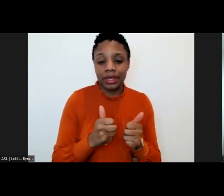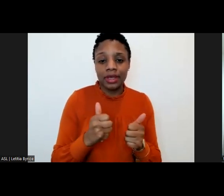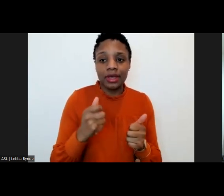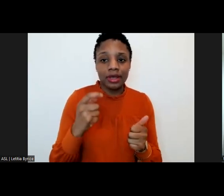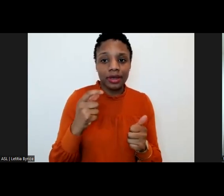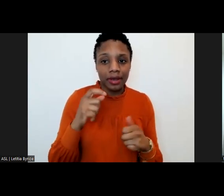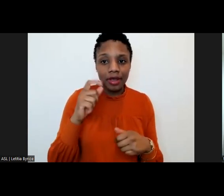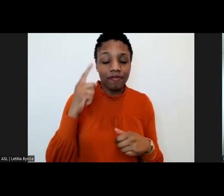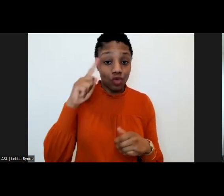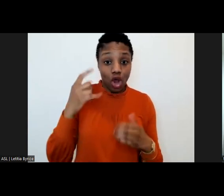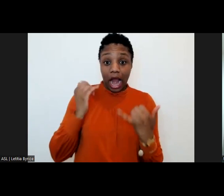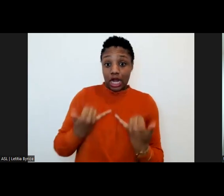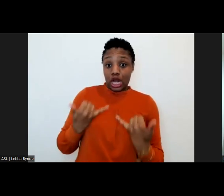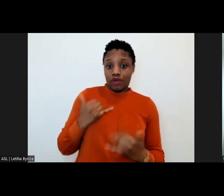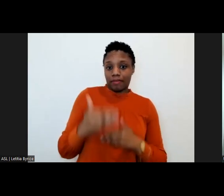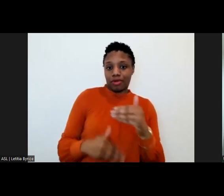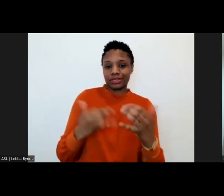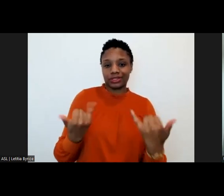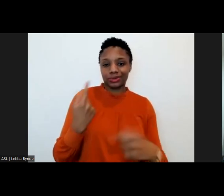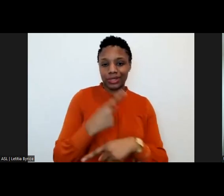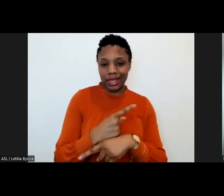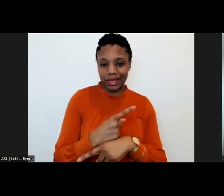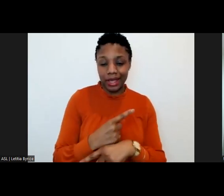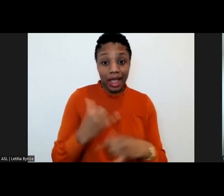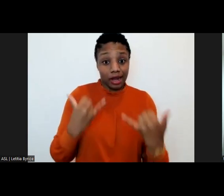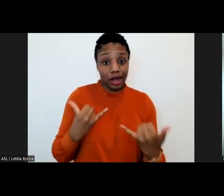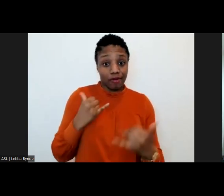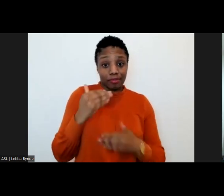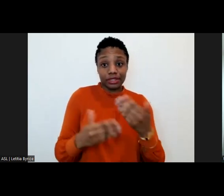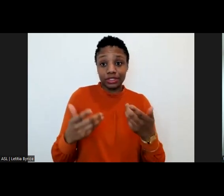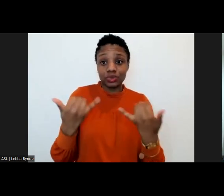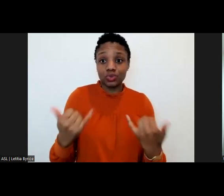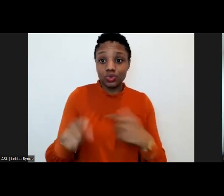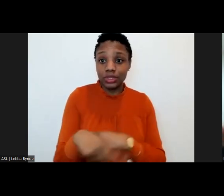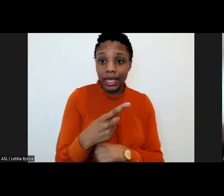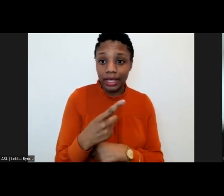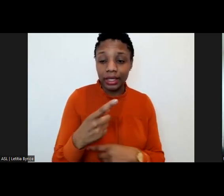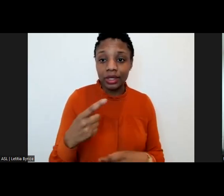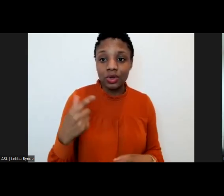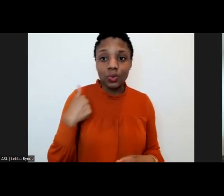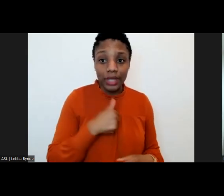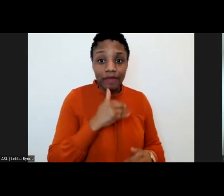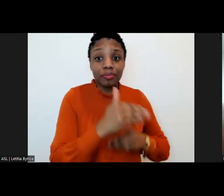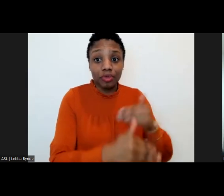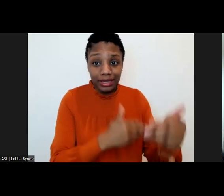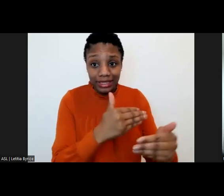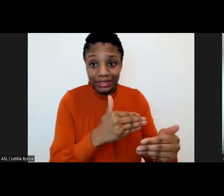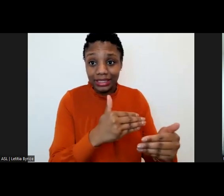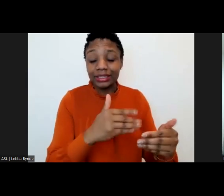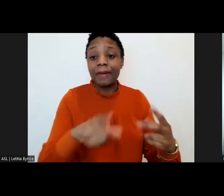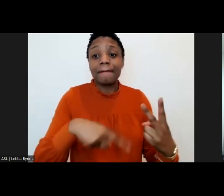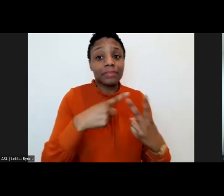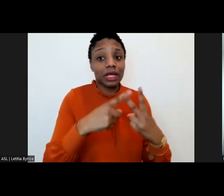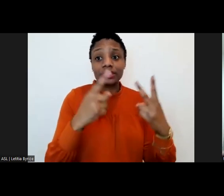distinta eh Sería distinto el proceso que tenemos el día de hoy y disculpen que el comisionado se